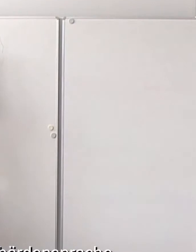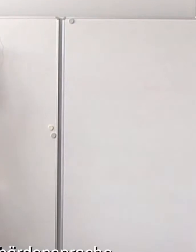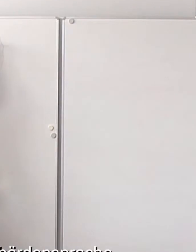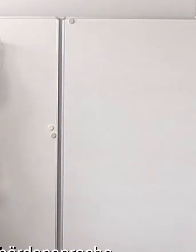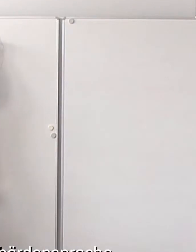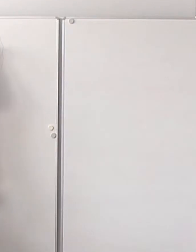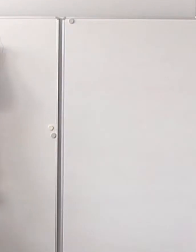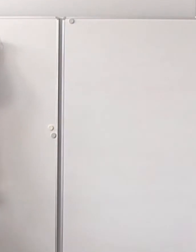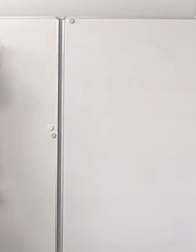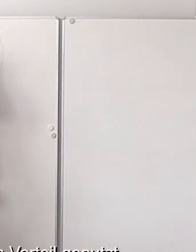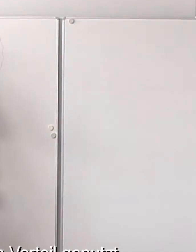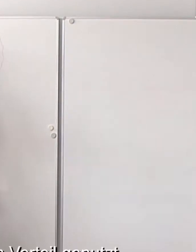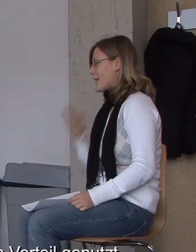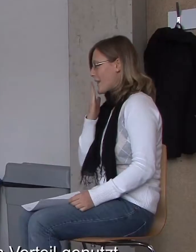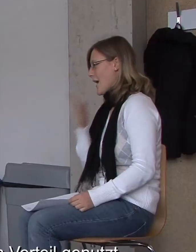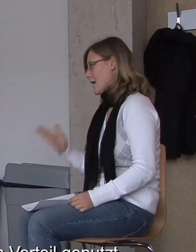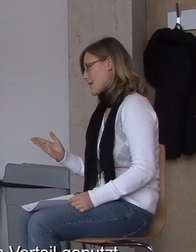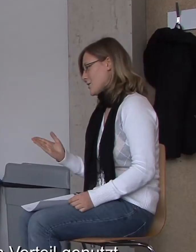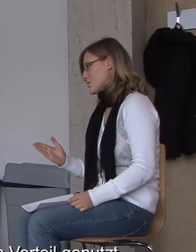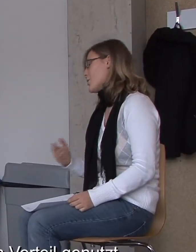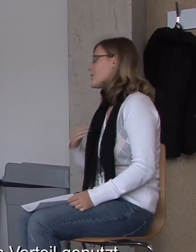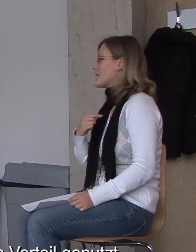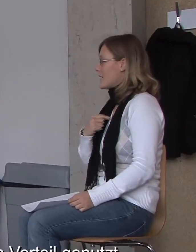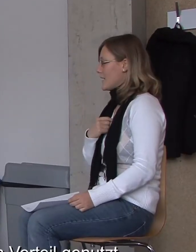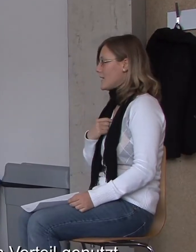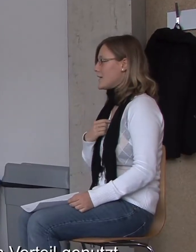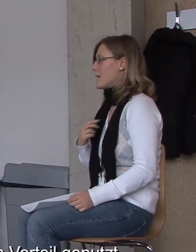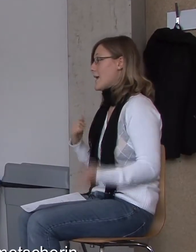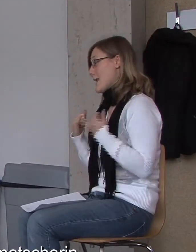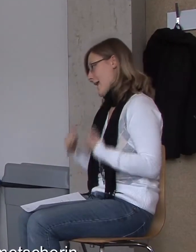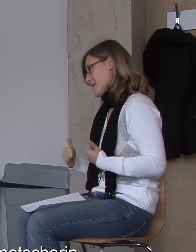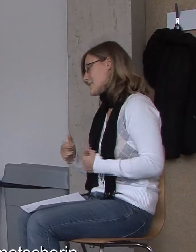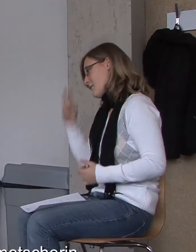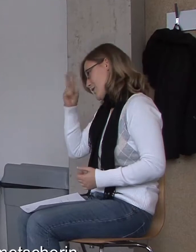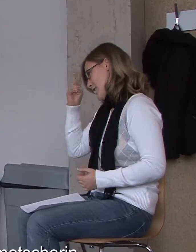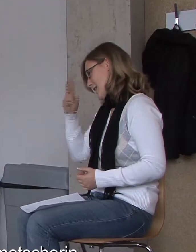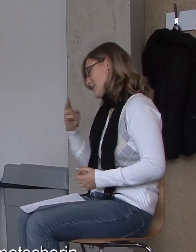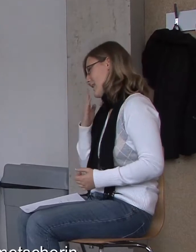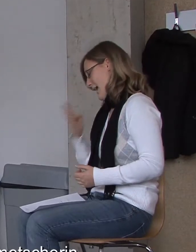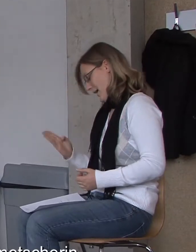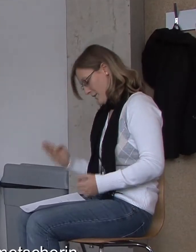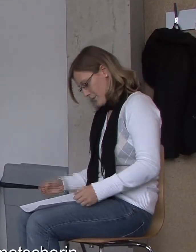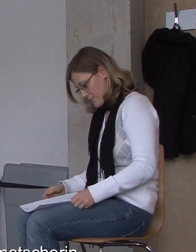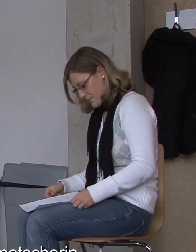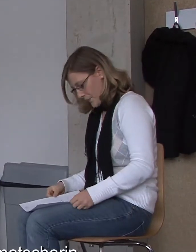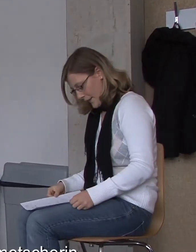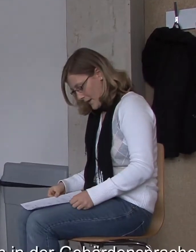Gebärdensprache. Und genau das hat sie sich zum Vorteil genutzt. Sabine arbeitet nämlich als gehörlosen Dolmetscherin und